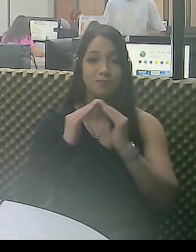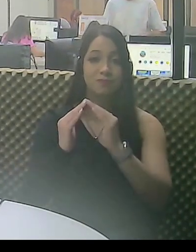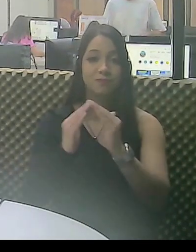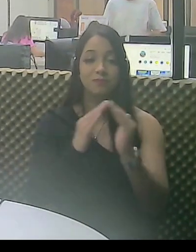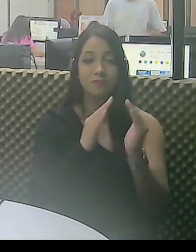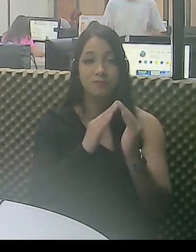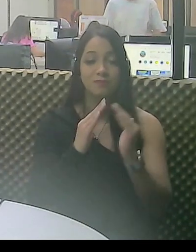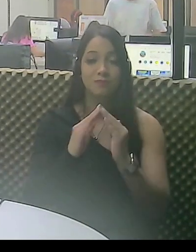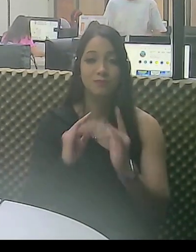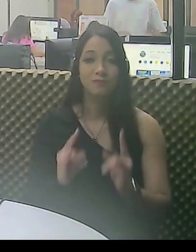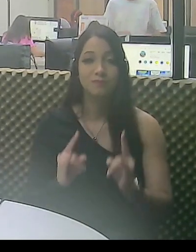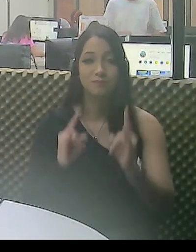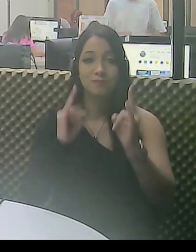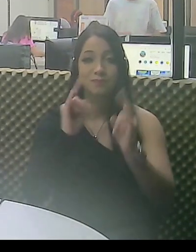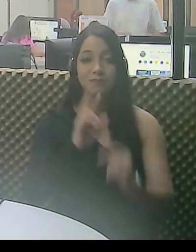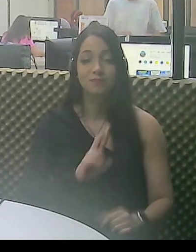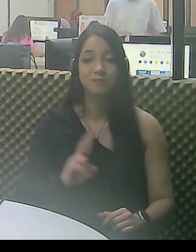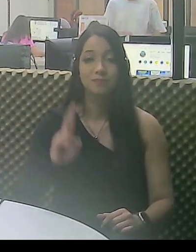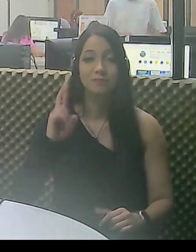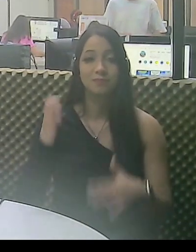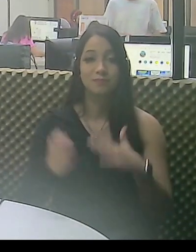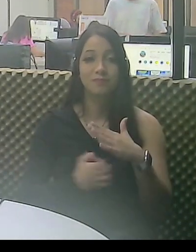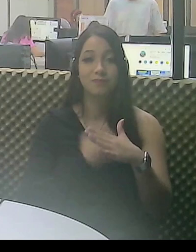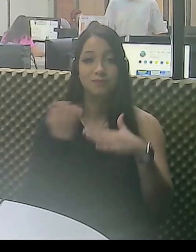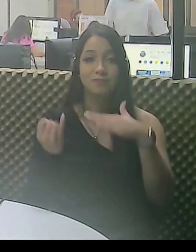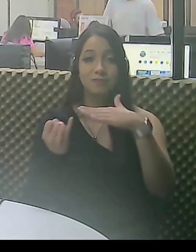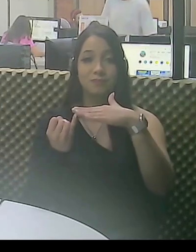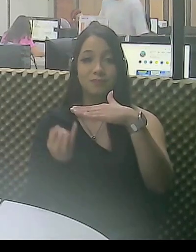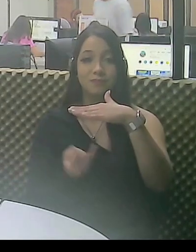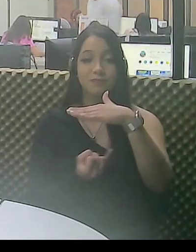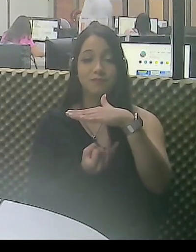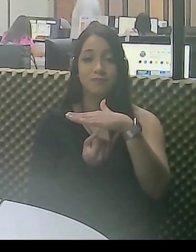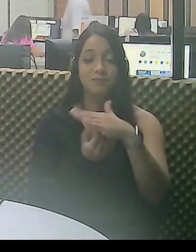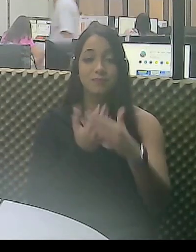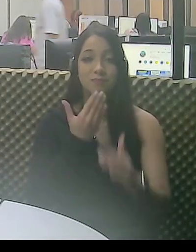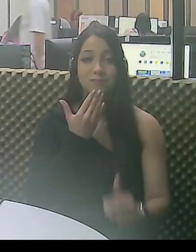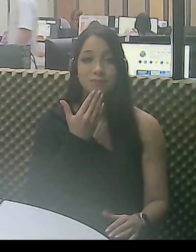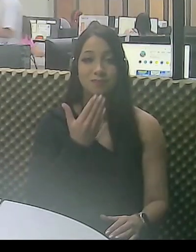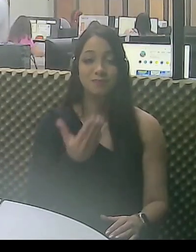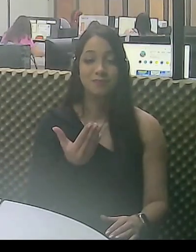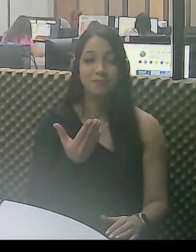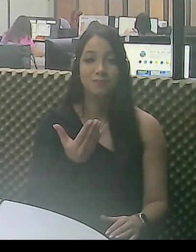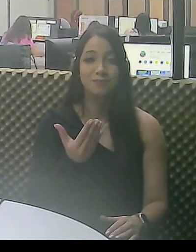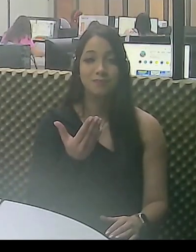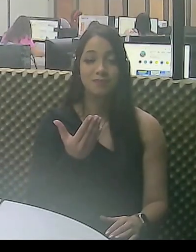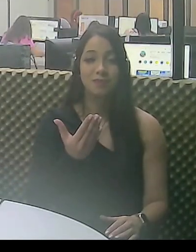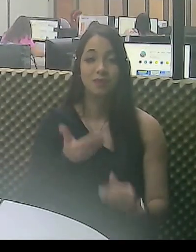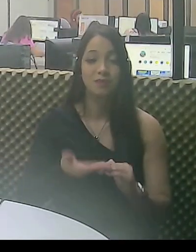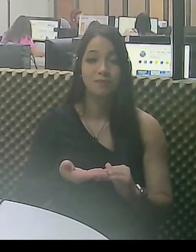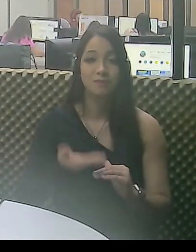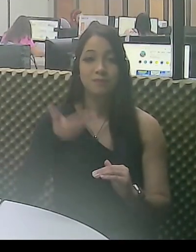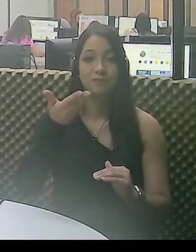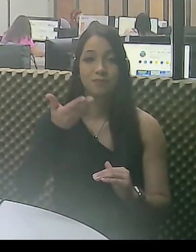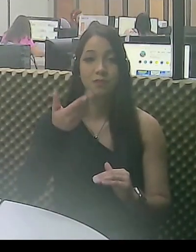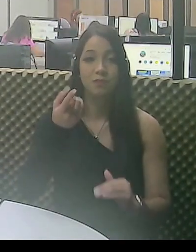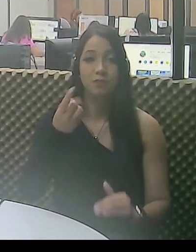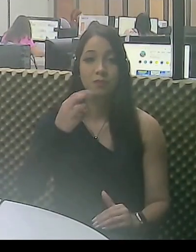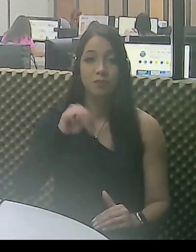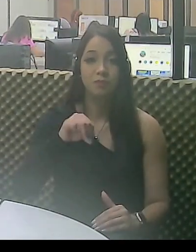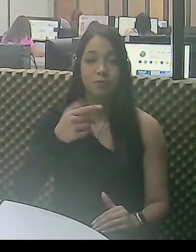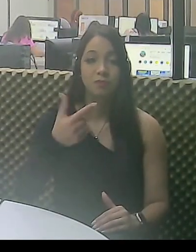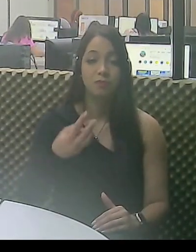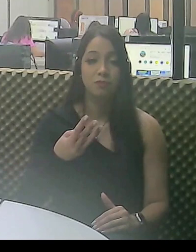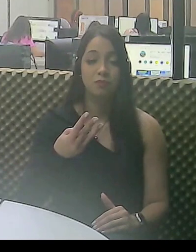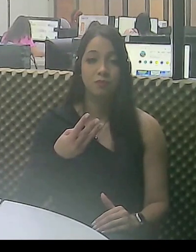casas, condomínios e representantes de empresas e instituições poderão solicitar a retirada de volumes superiores a 1 metro cúbico